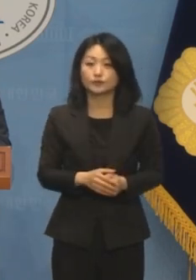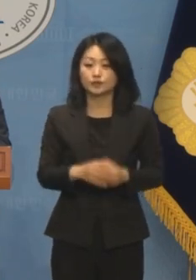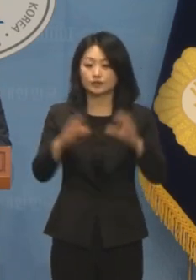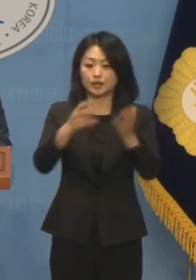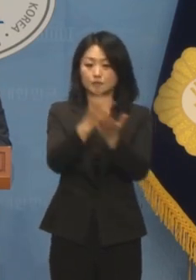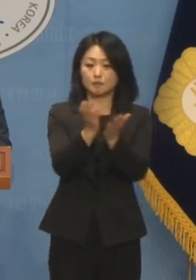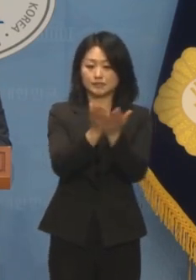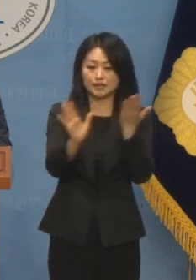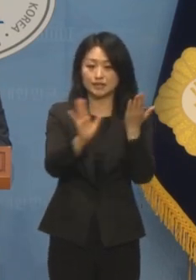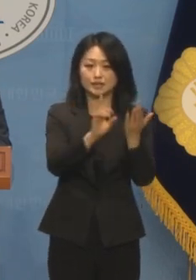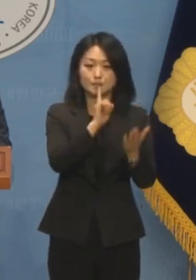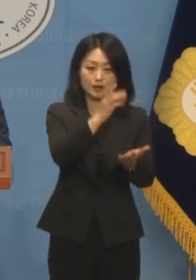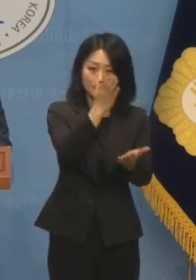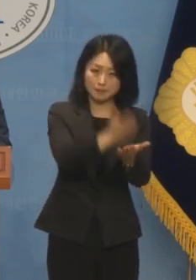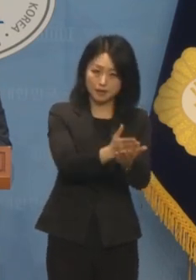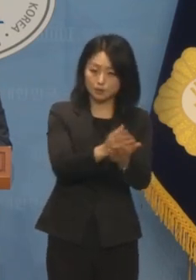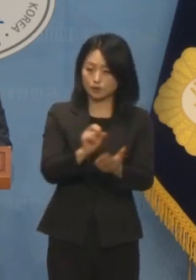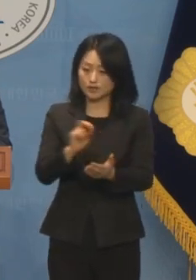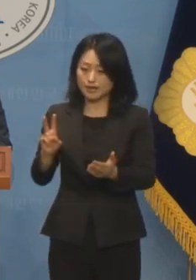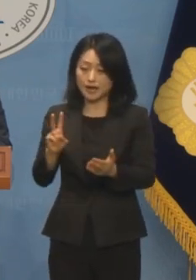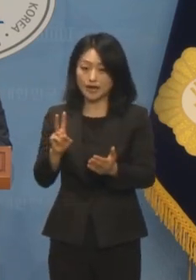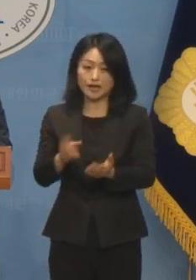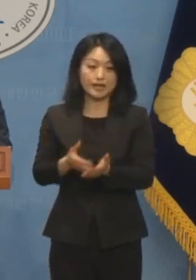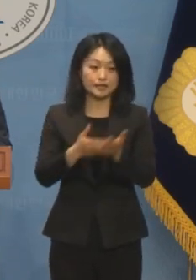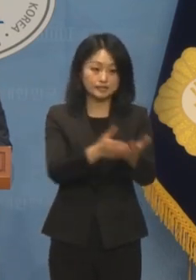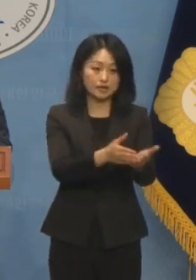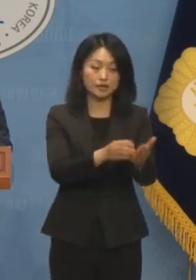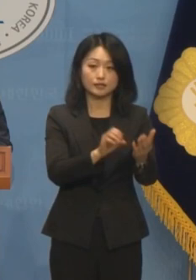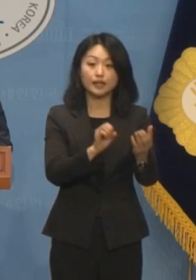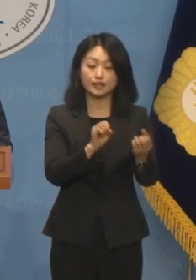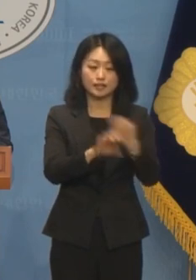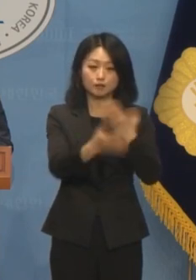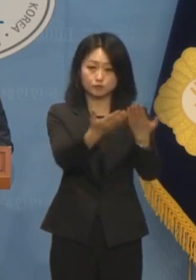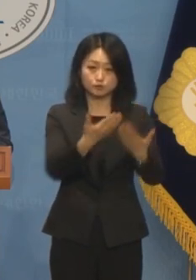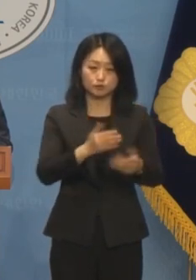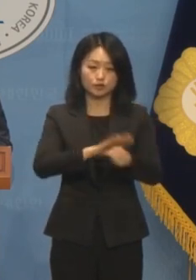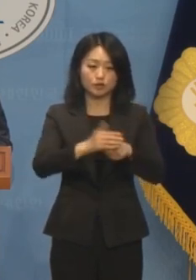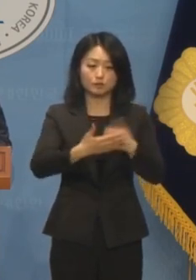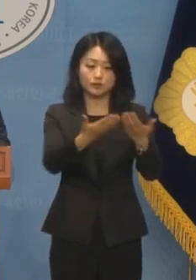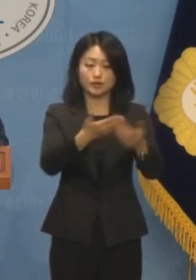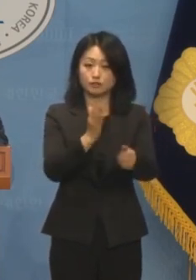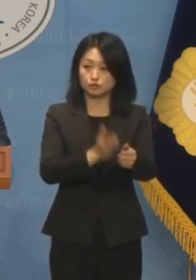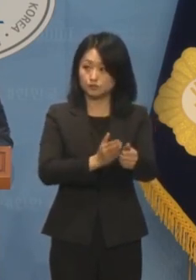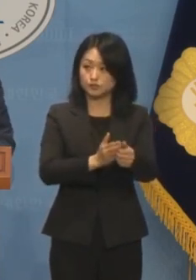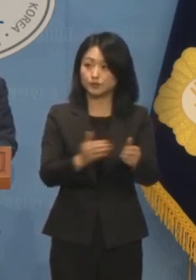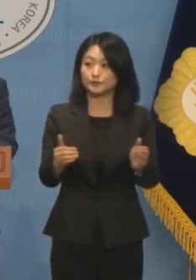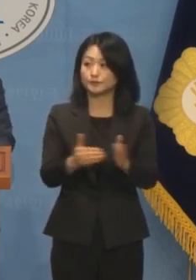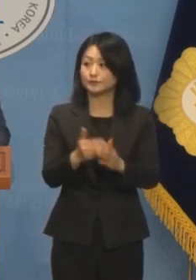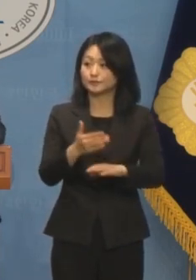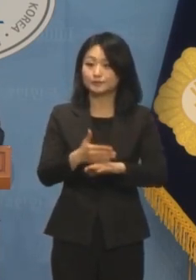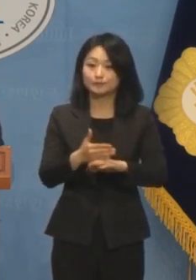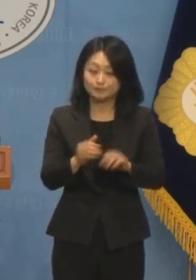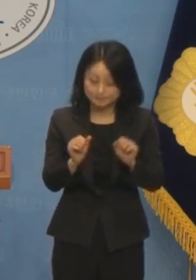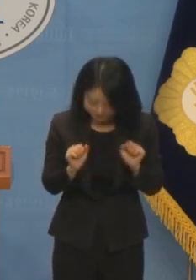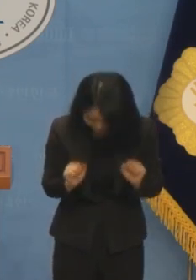삶을 지키기 위한 야당의 제안에 적극 협조하십시오. 네, 마치겠습니다.